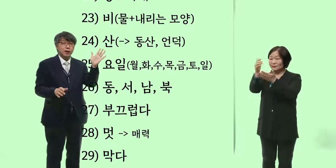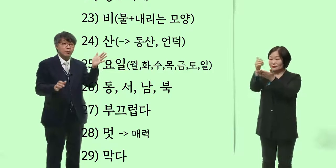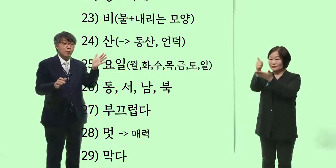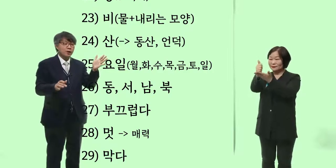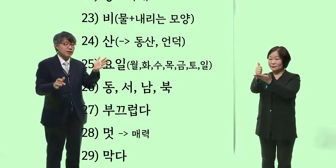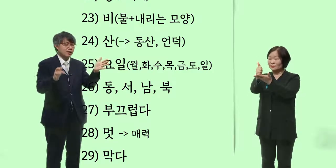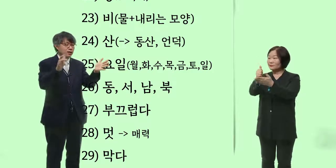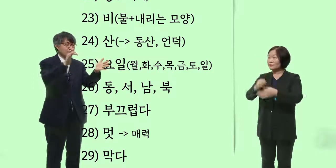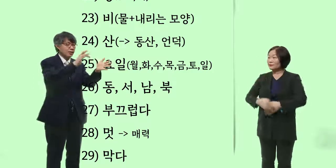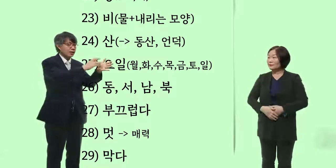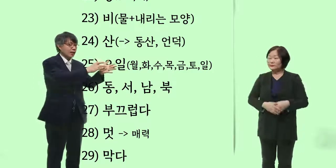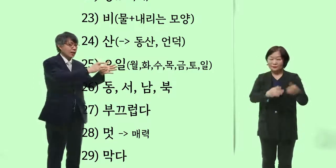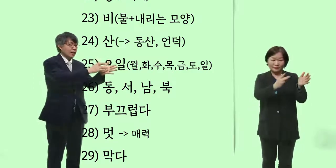못 박히셨잖아요.